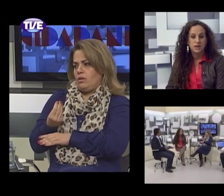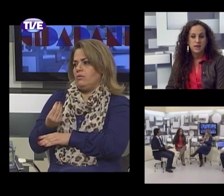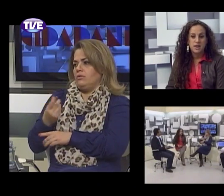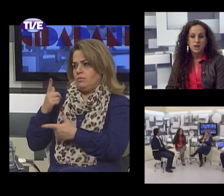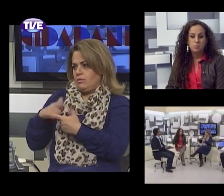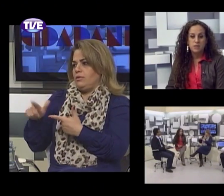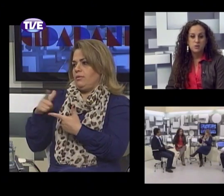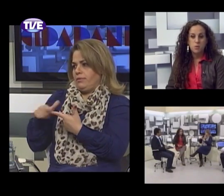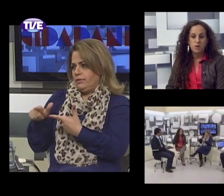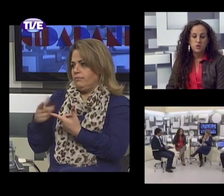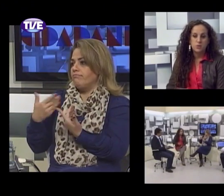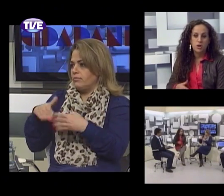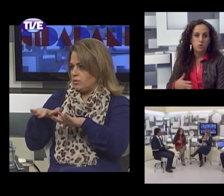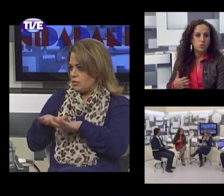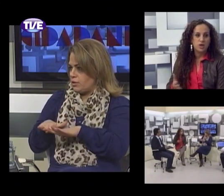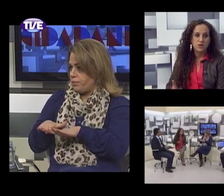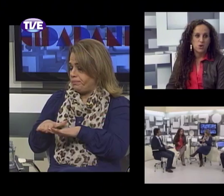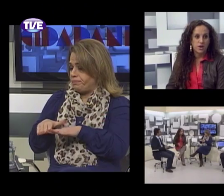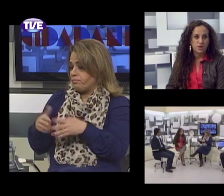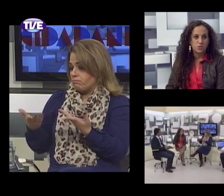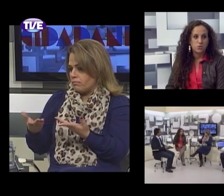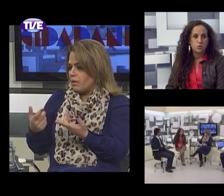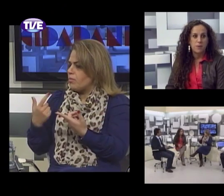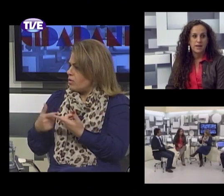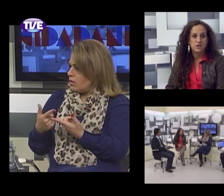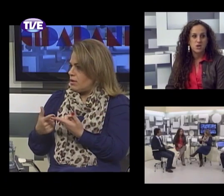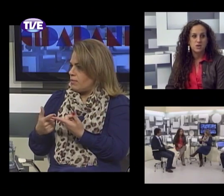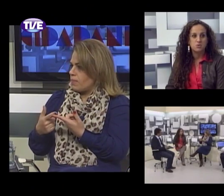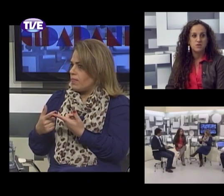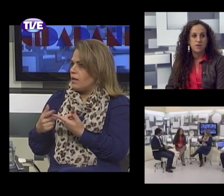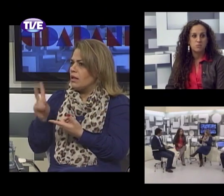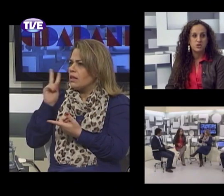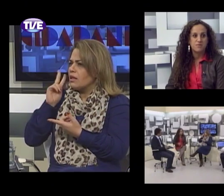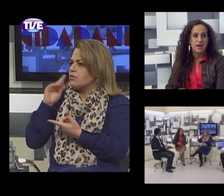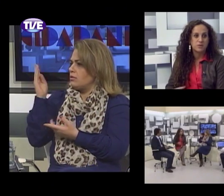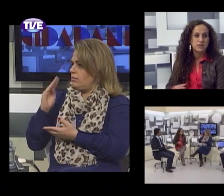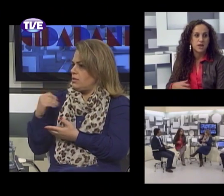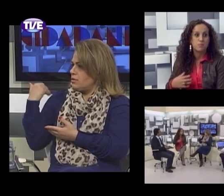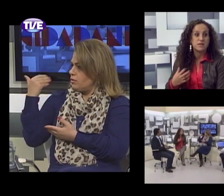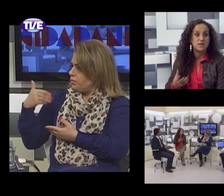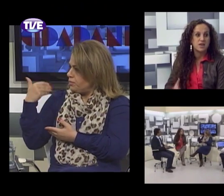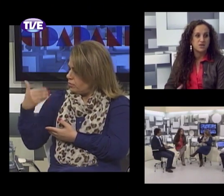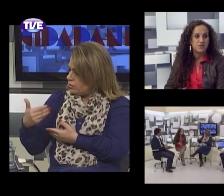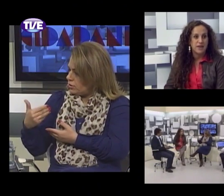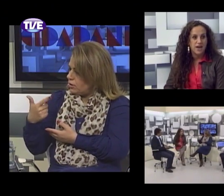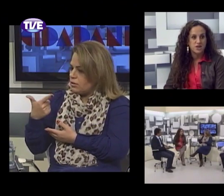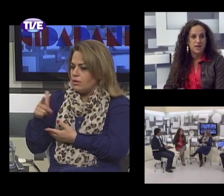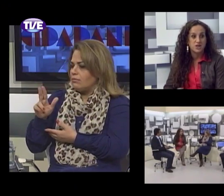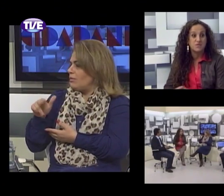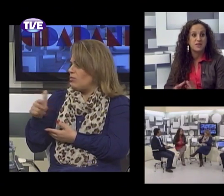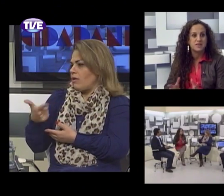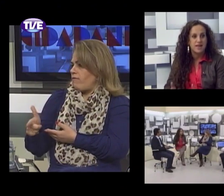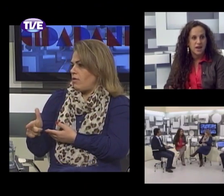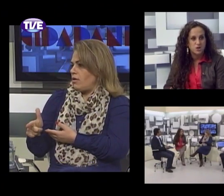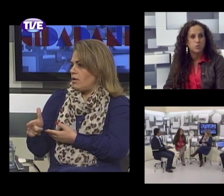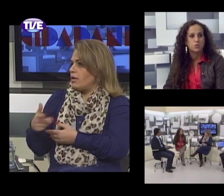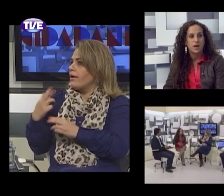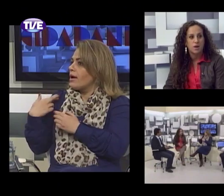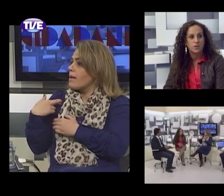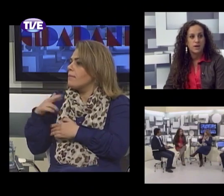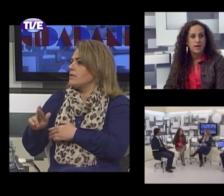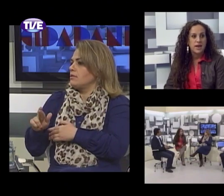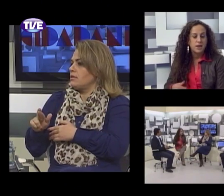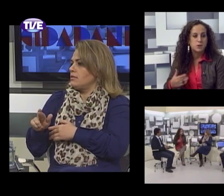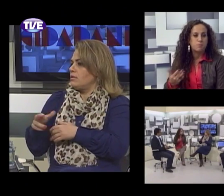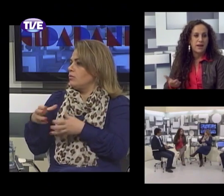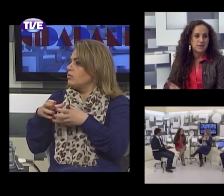inclusão, principalmente porque ao longo da história do país nós não tivemos de fato essa representatividade da diversidade